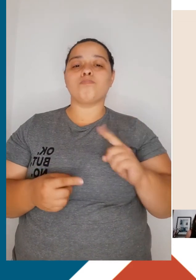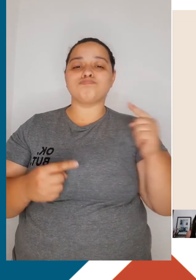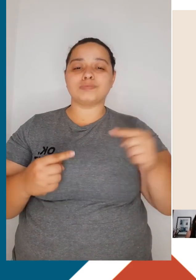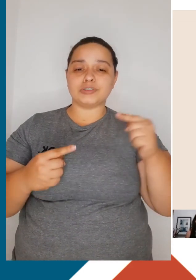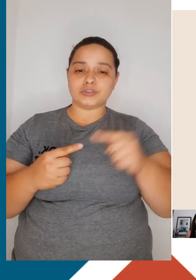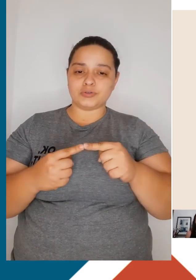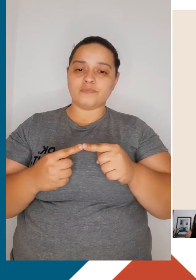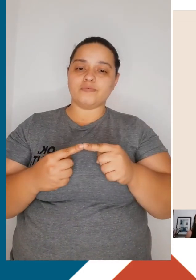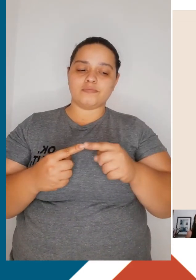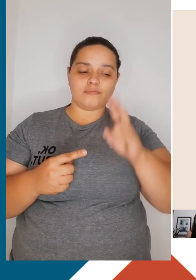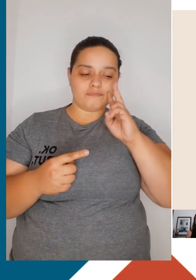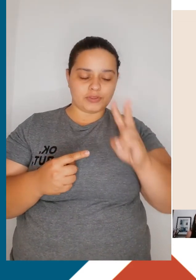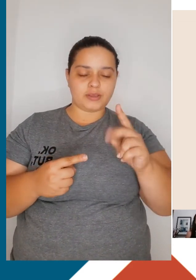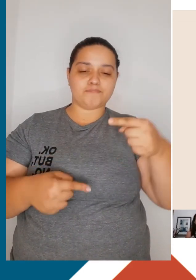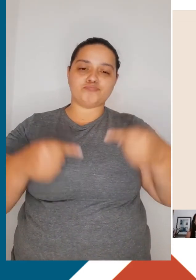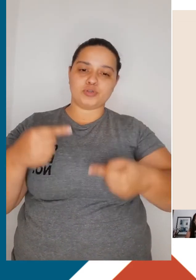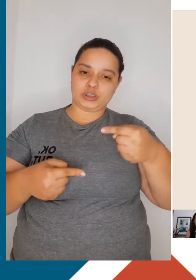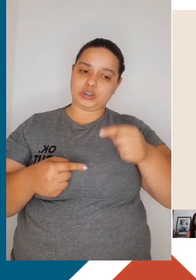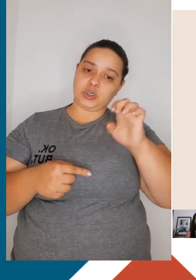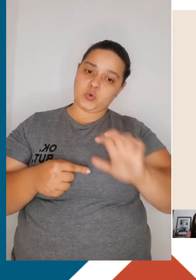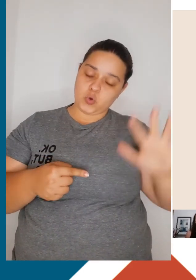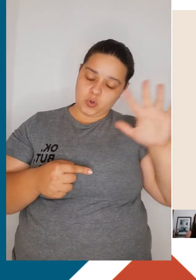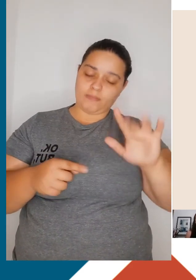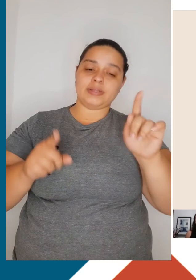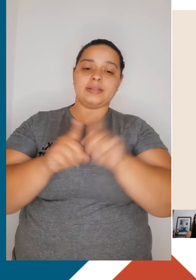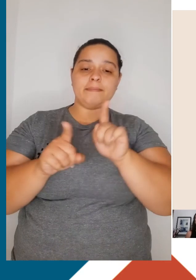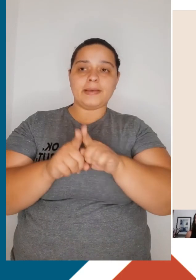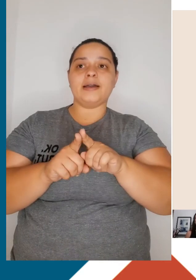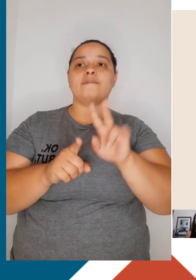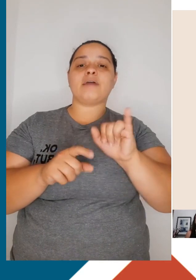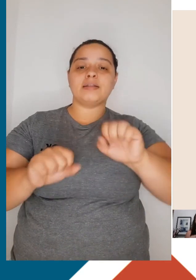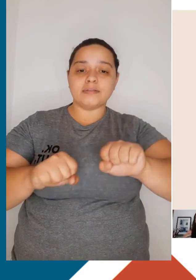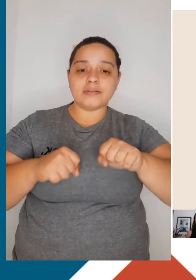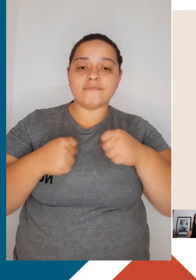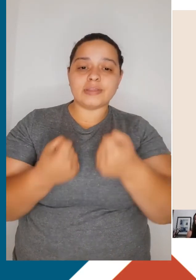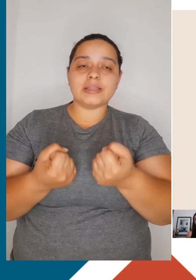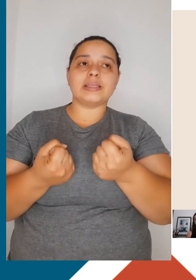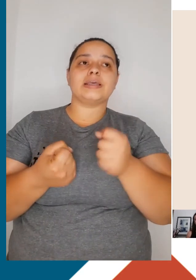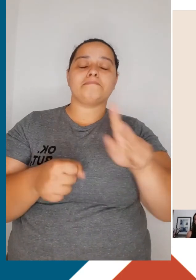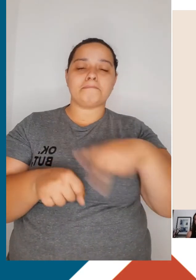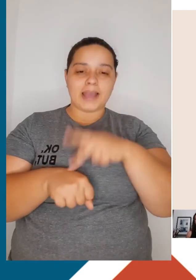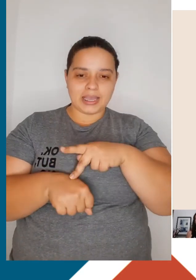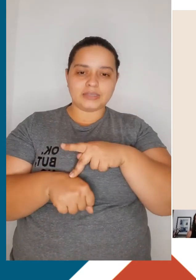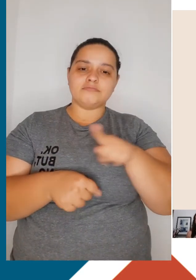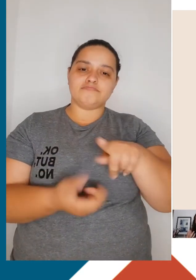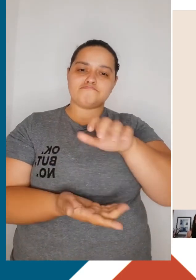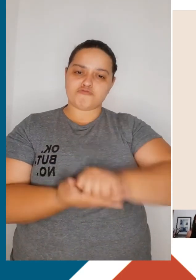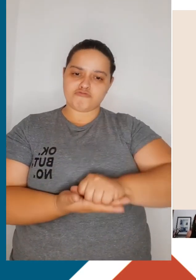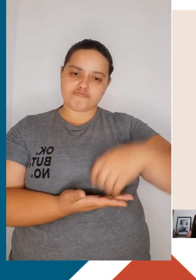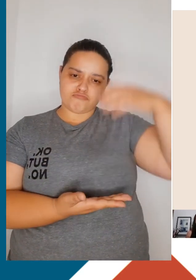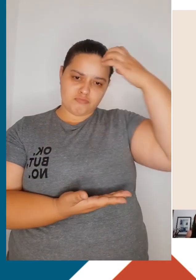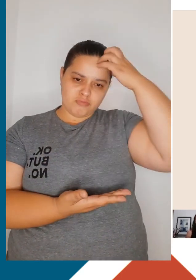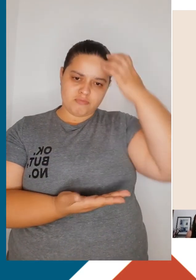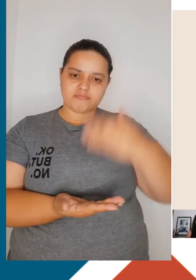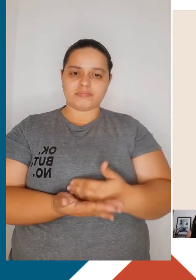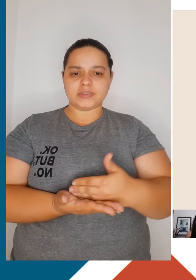objetivo reorganizar territorialmente, politicamente a Europa, e eles vão defender aí esses países, essas monarquias absolutistas,